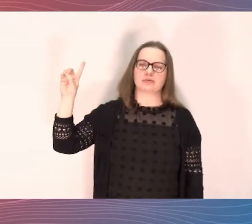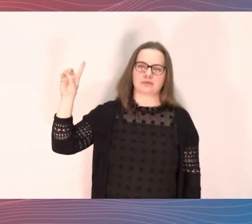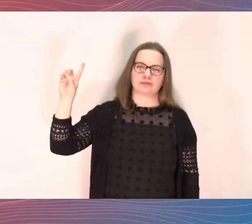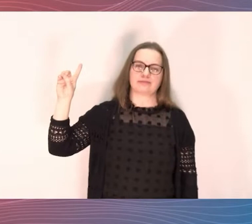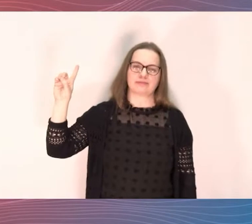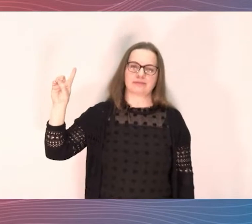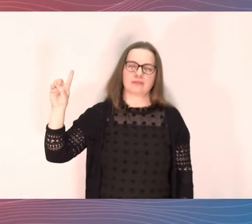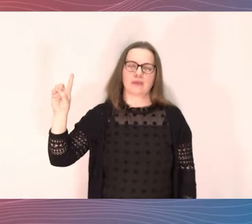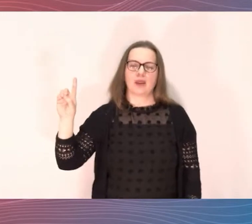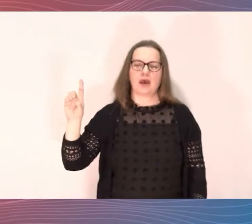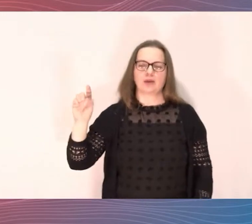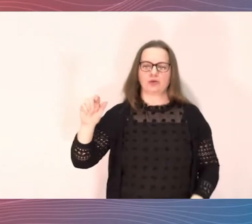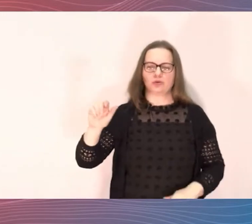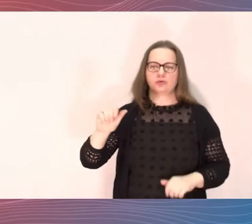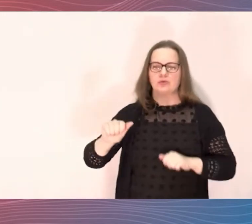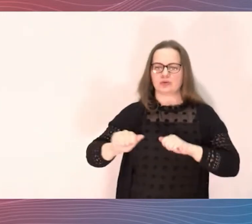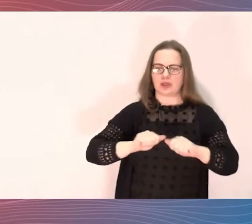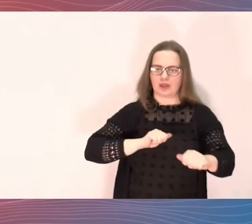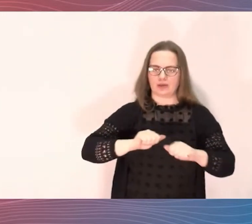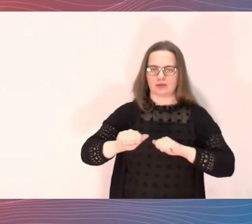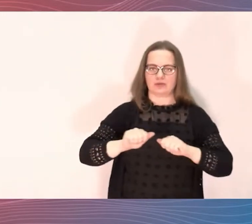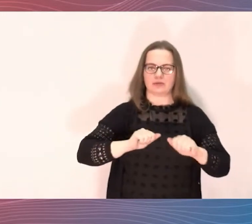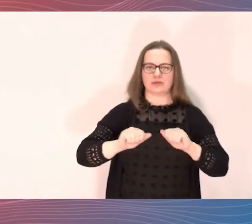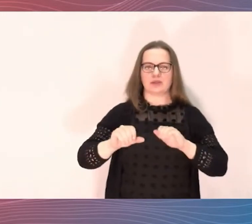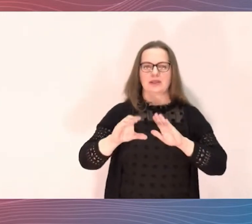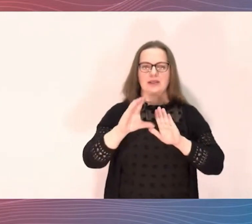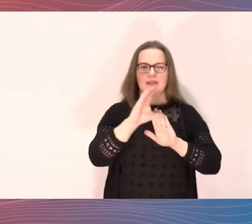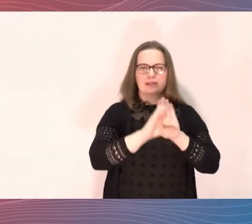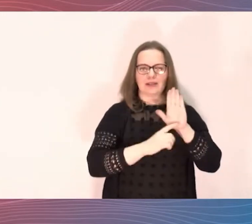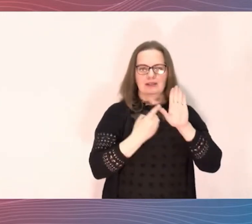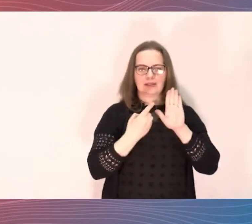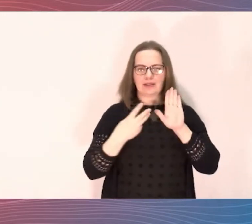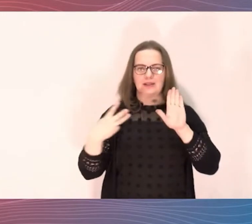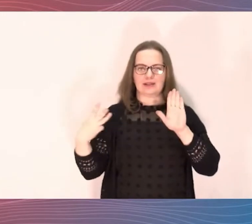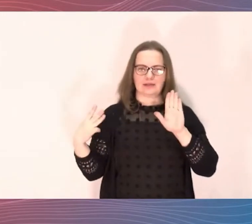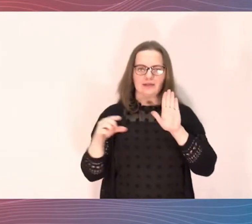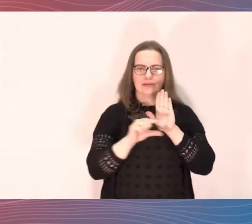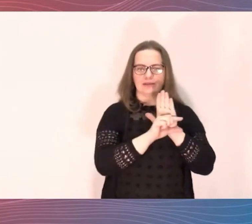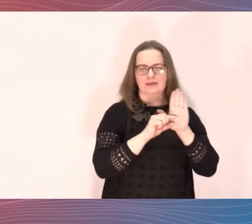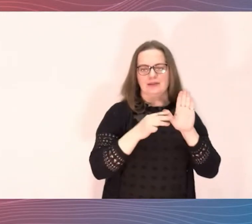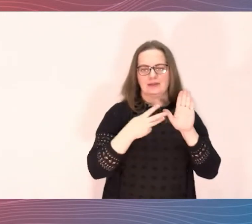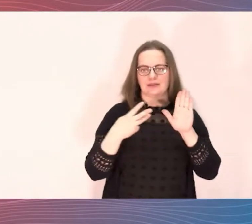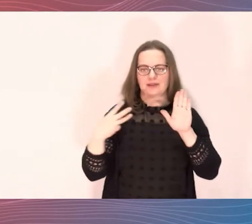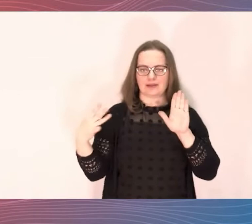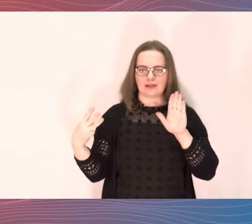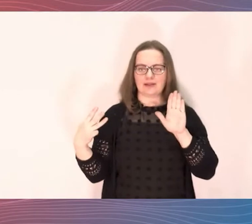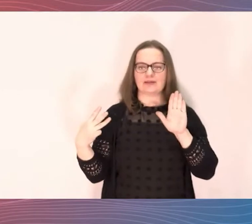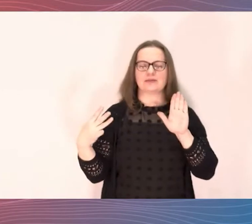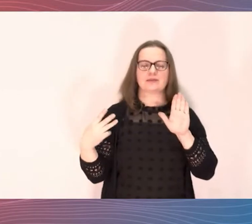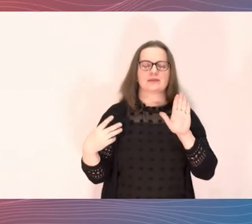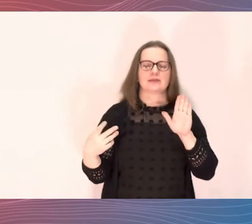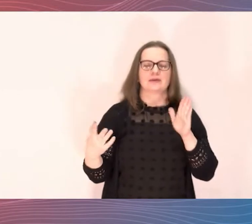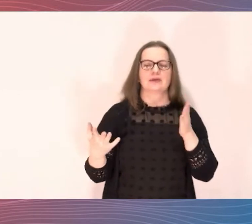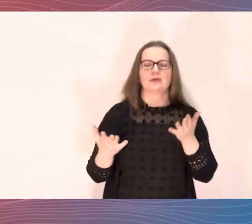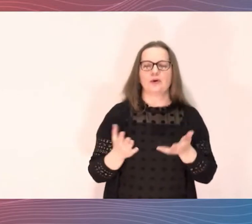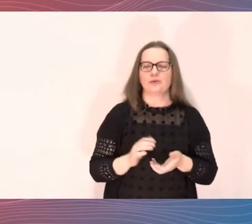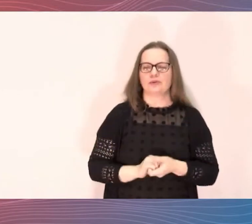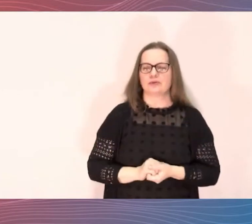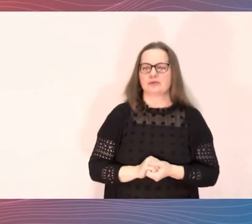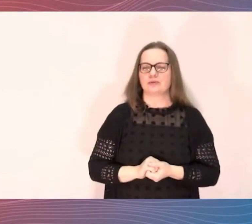Atos 13:33 e Hebreus 1:5-6 e Mateus